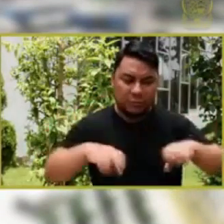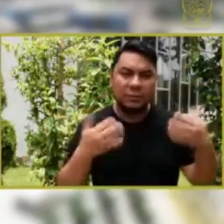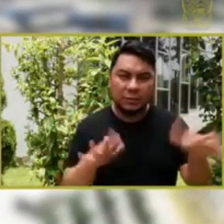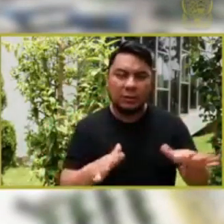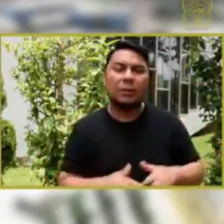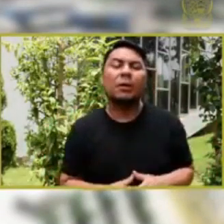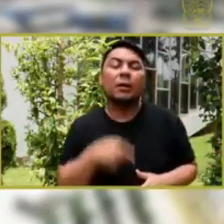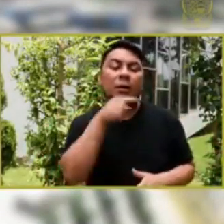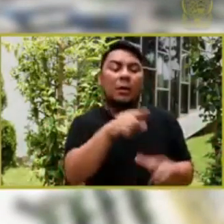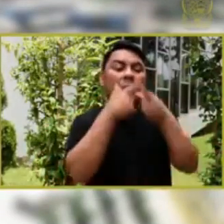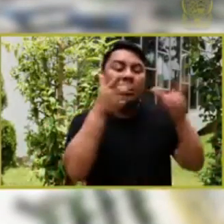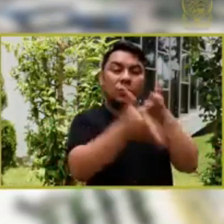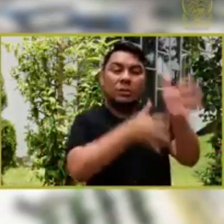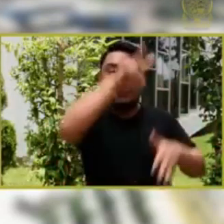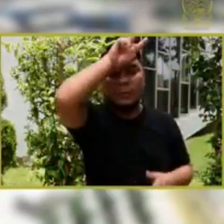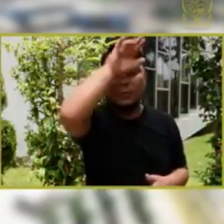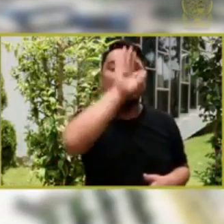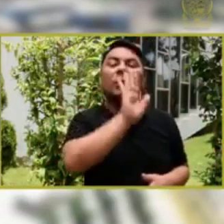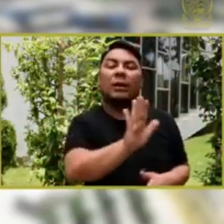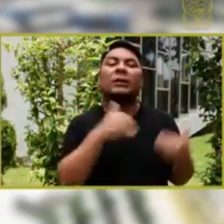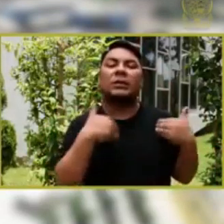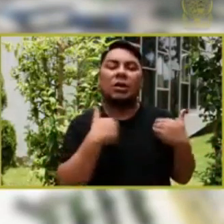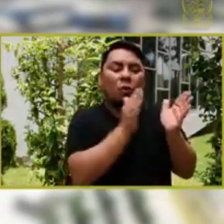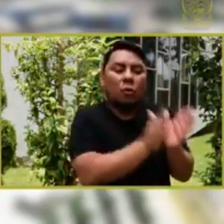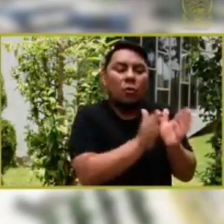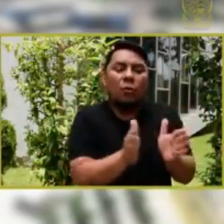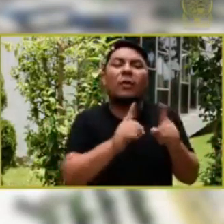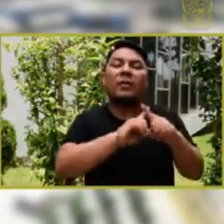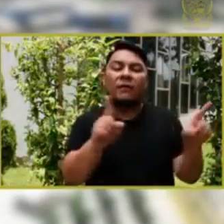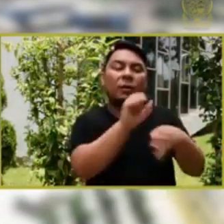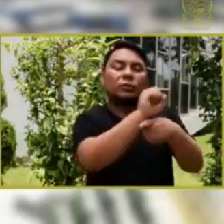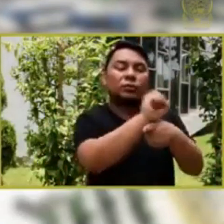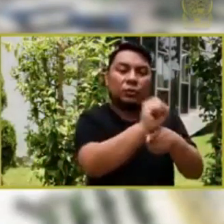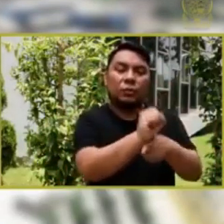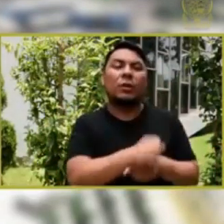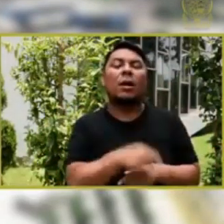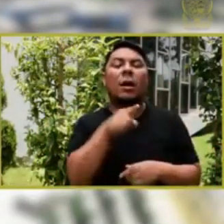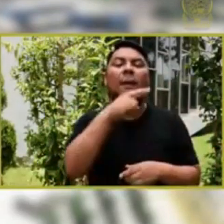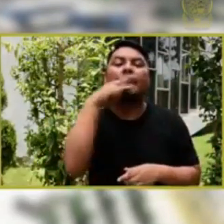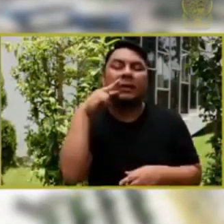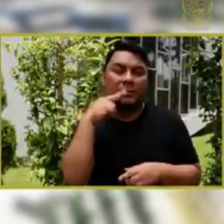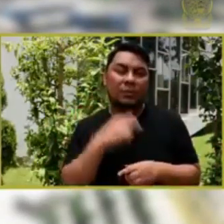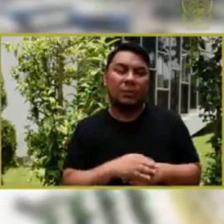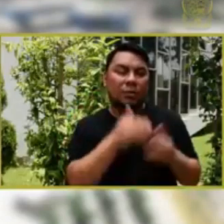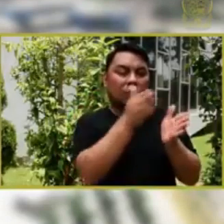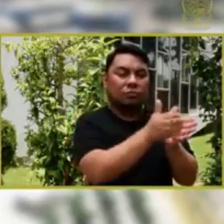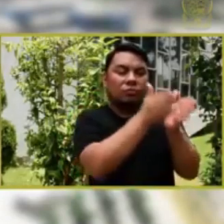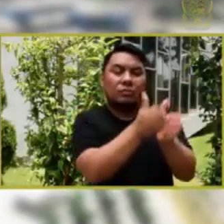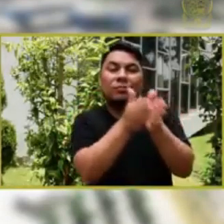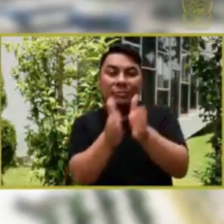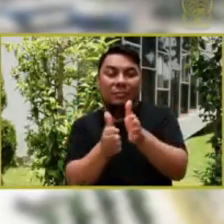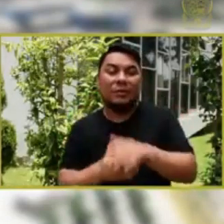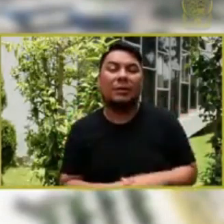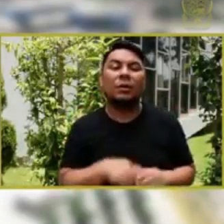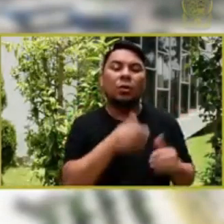cabo, la lengua de señas peruana tiene un orden prototípico canónico sujeto, objeto, verbo. Ese